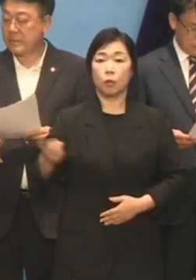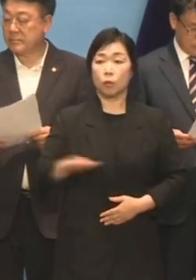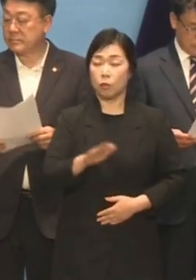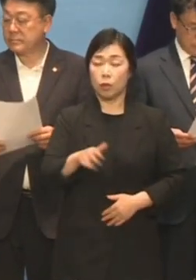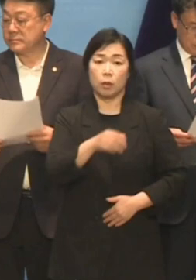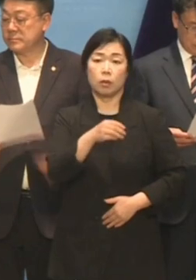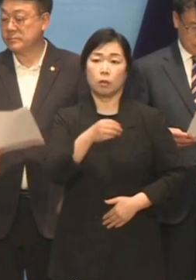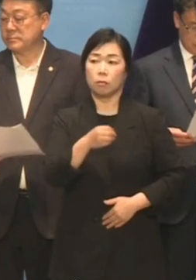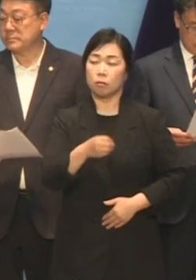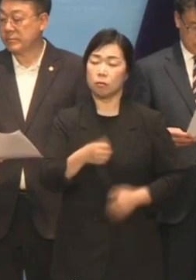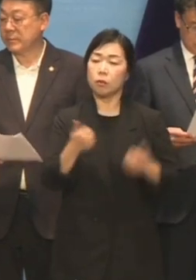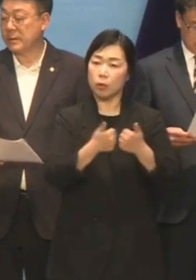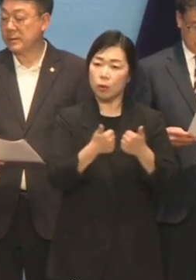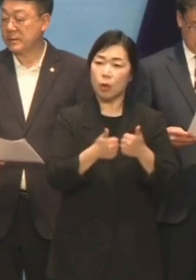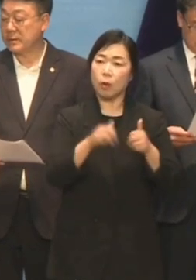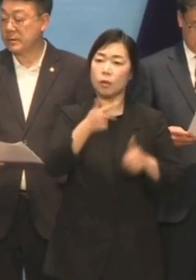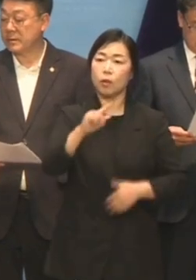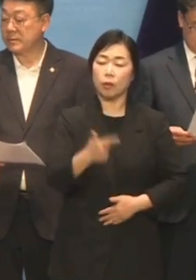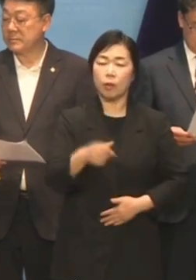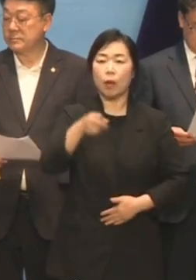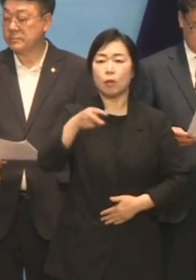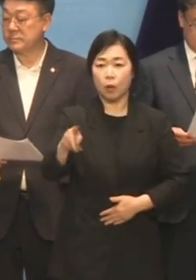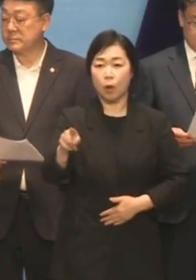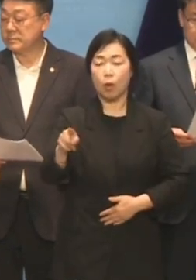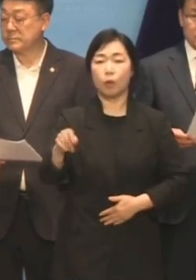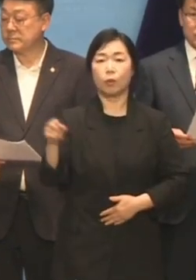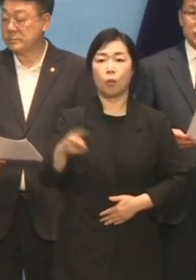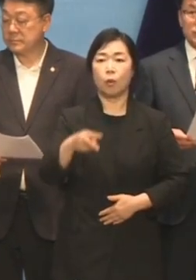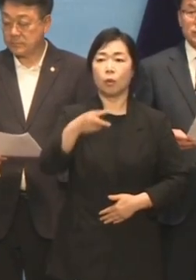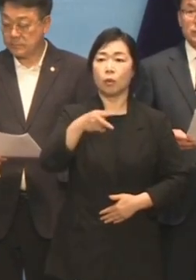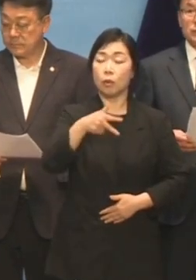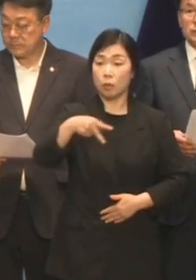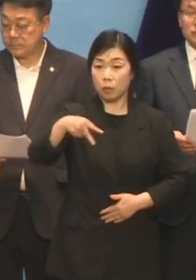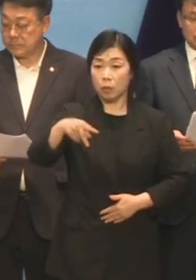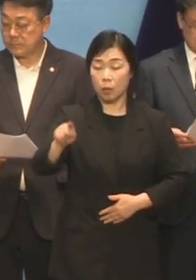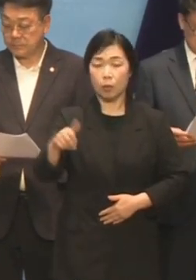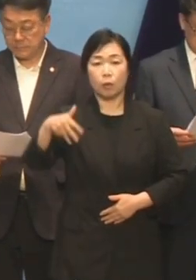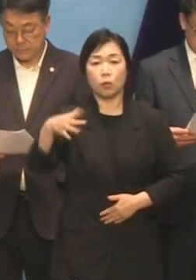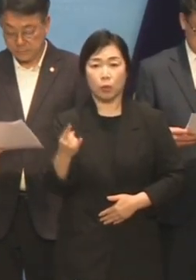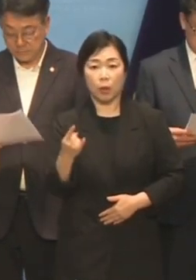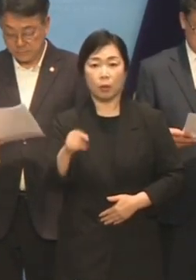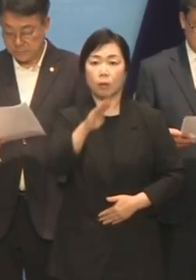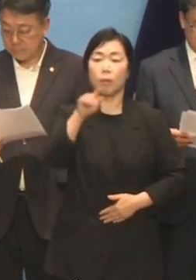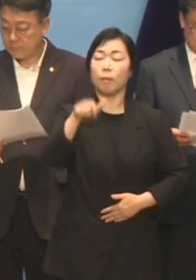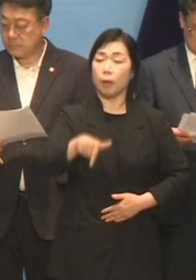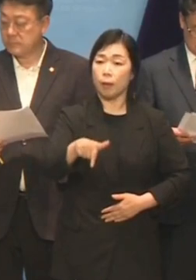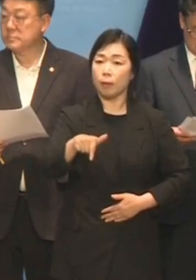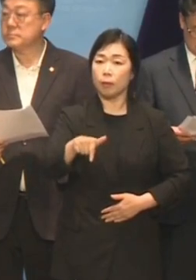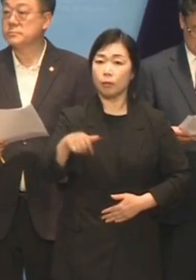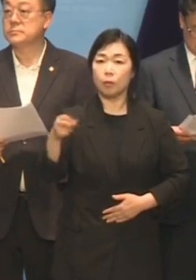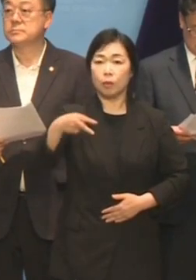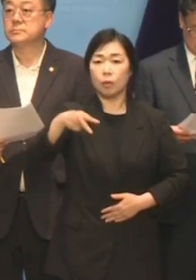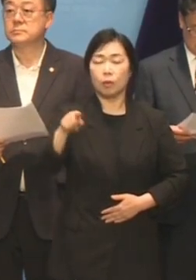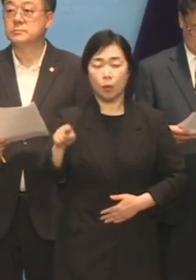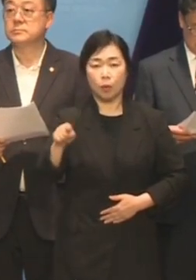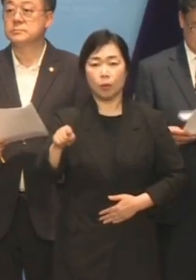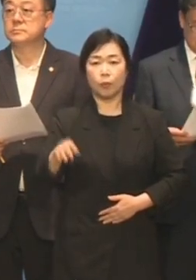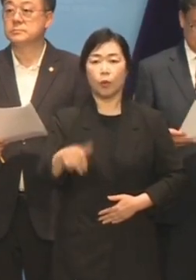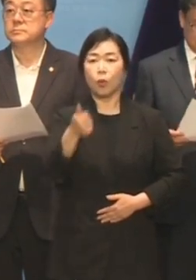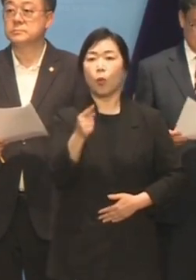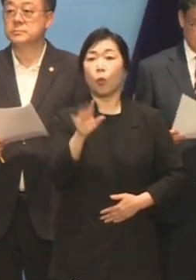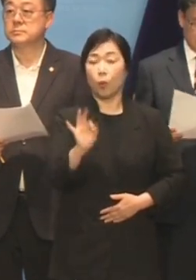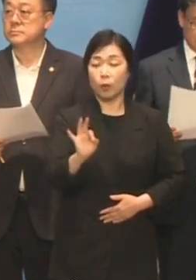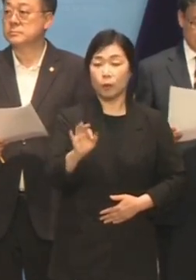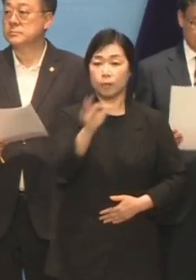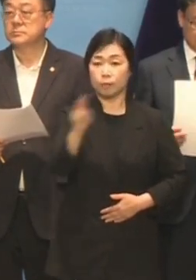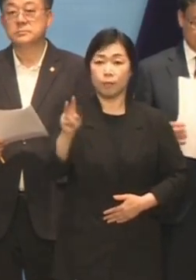저희 의원들은 전혜숙 의원님, 서영석 의원님, 허종식 의원님, 최인우 의원님, 박상혁 의원님, 서동용 의원님,